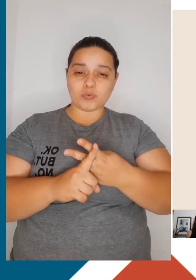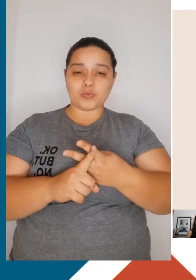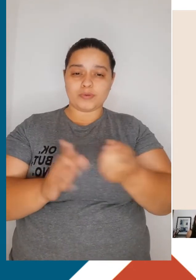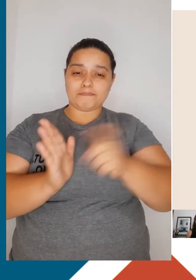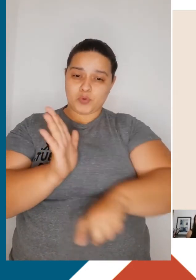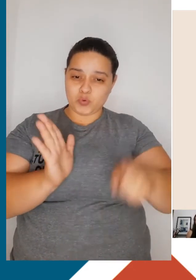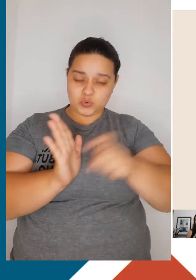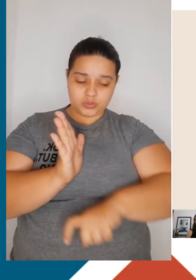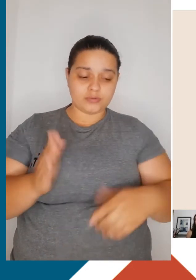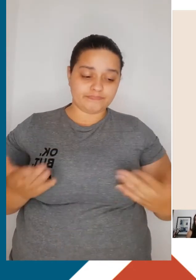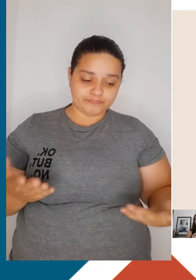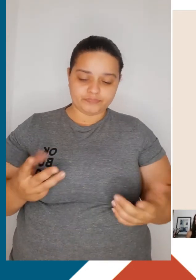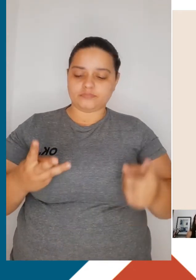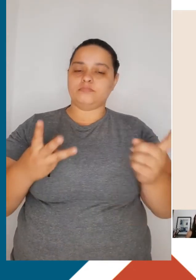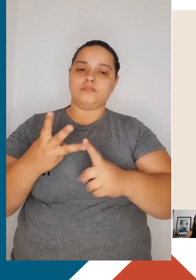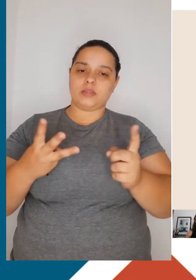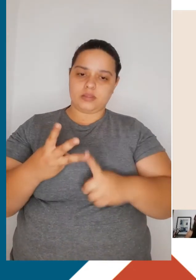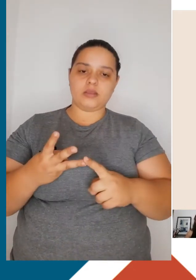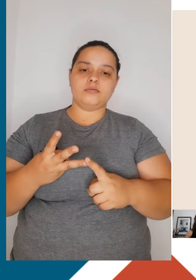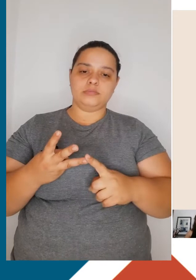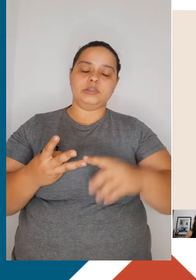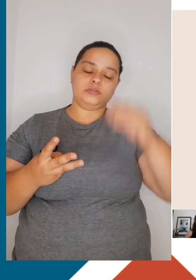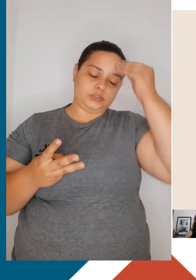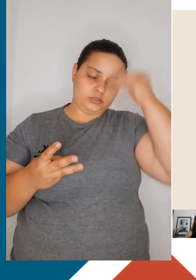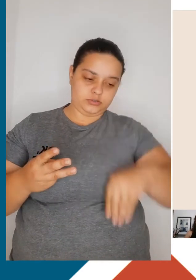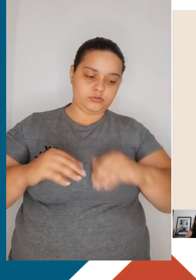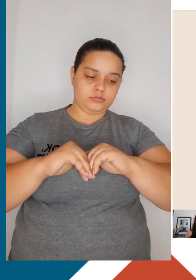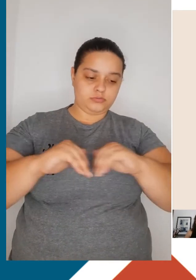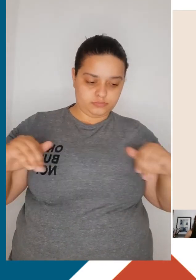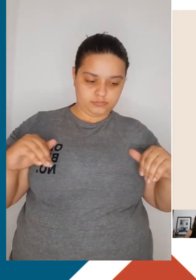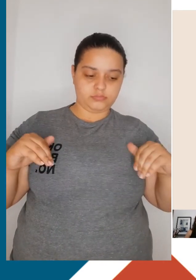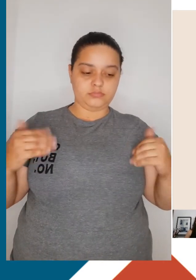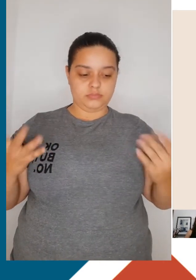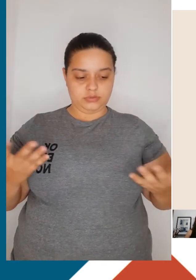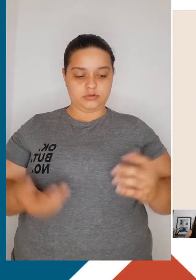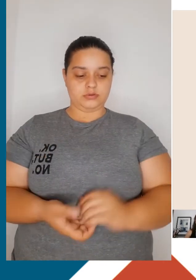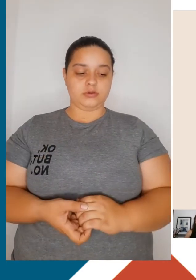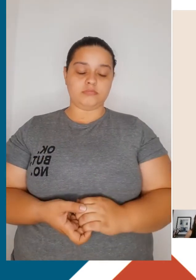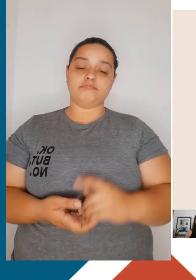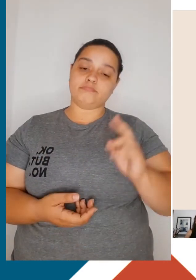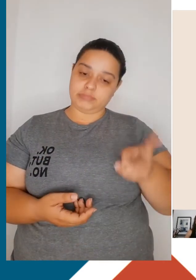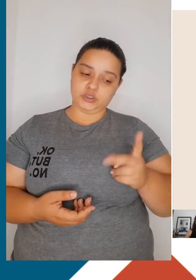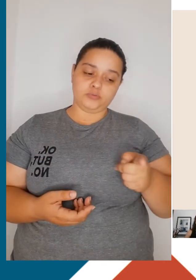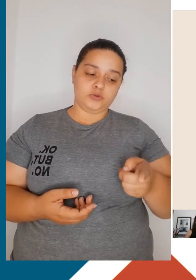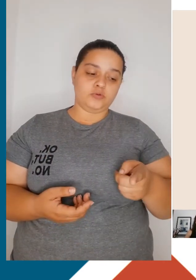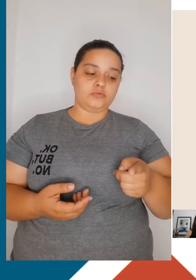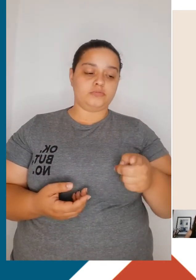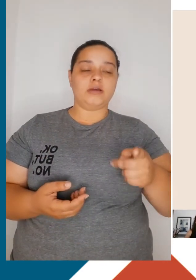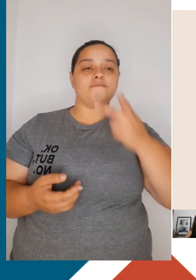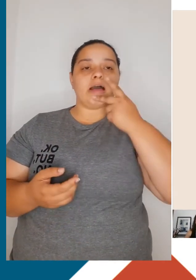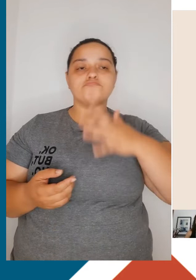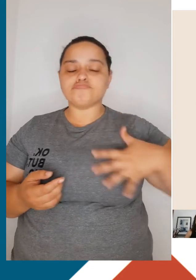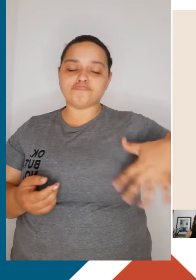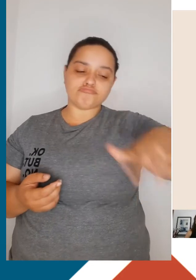cansados dessa discussão, o terceiro estado rompe com a Assembleia dos Estados Gerais e então se autoproclama, né, em Assembleia